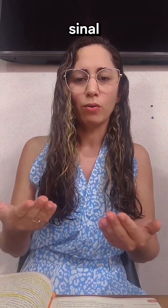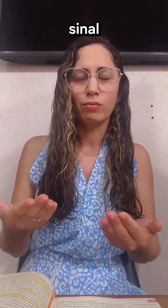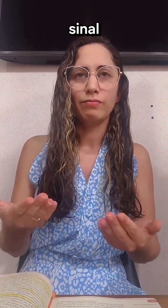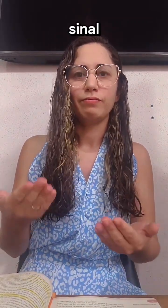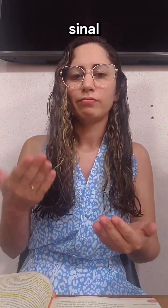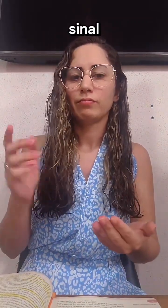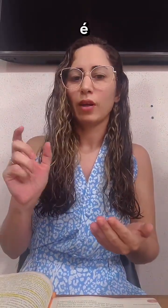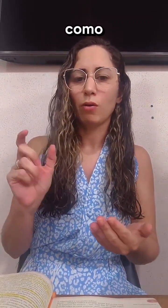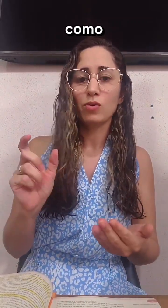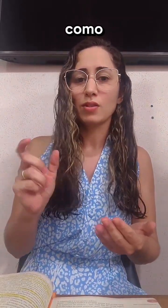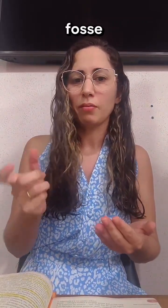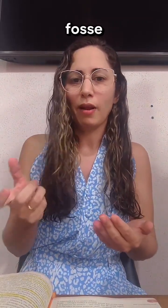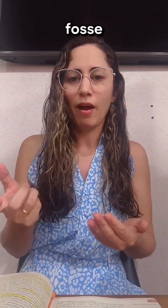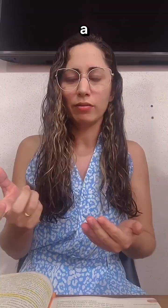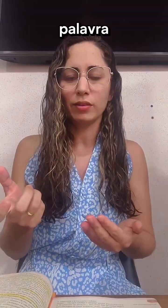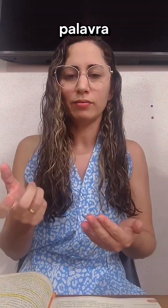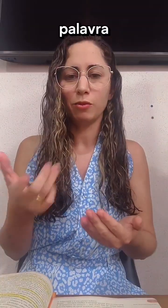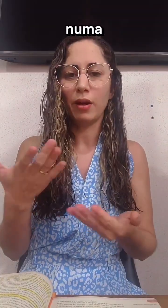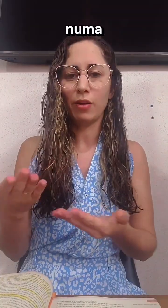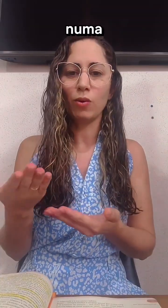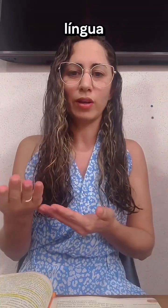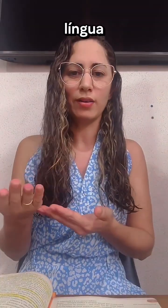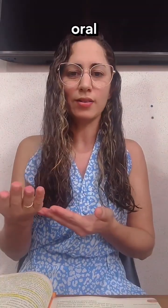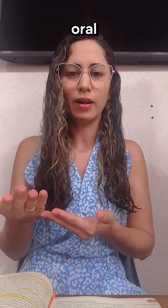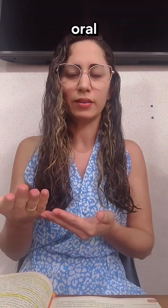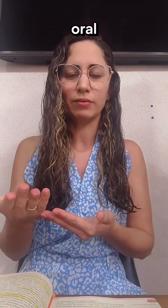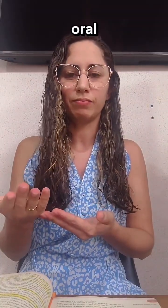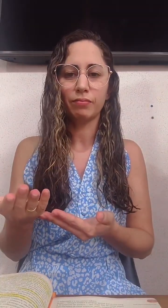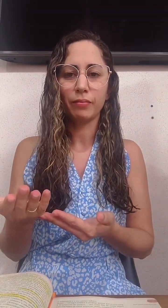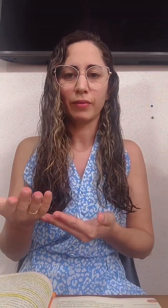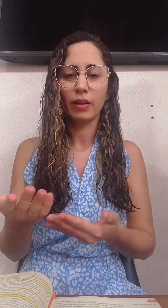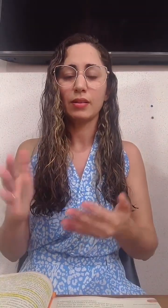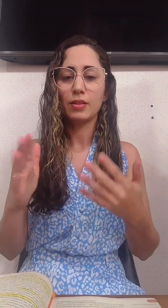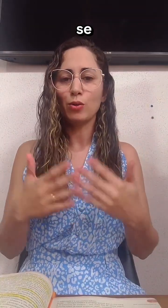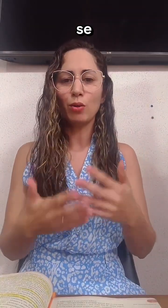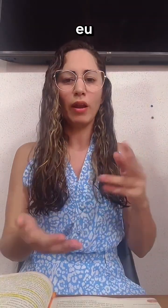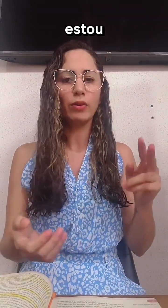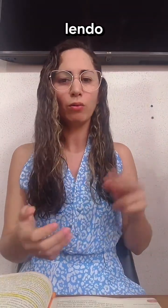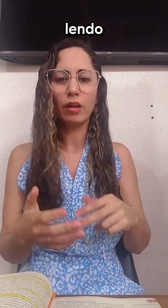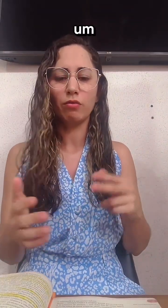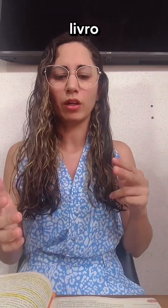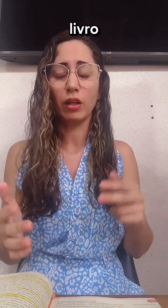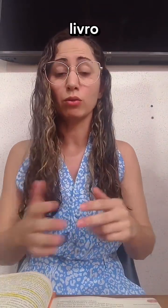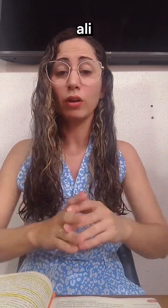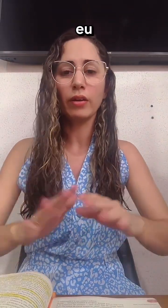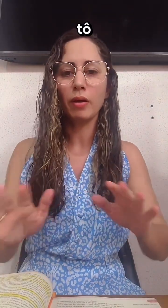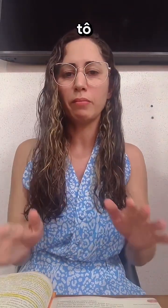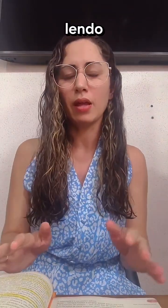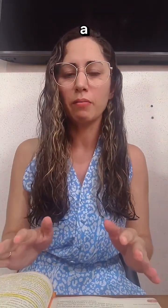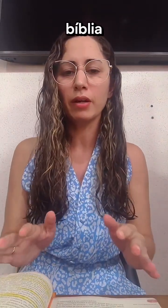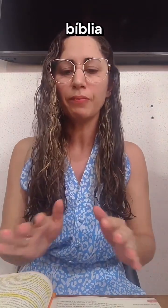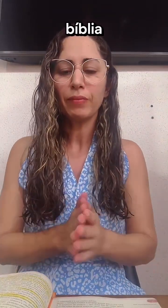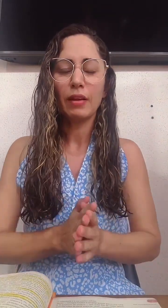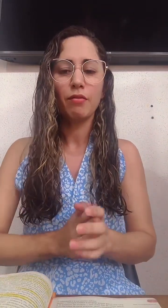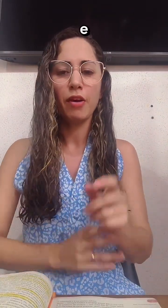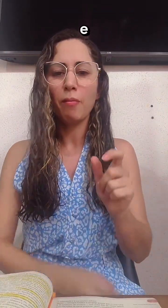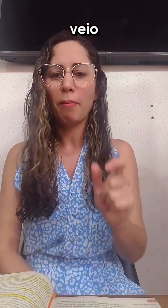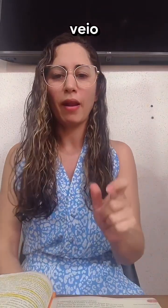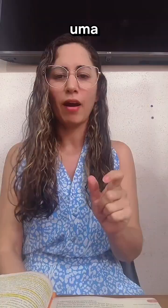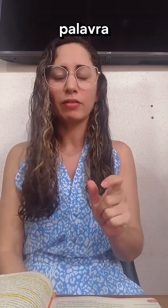Sinal é como se fosse a palavra numa língua oralizada. Se eu estou lendo um livro ali, eu estou lendo a Bíblia e veio uma palavra